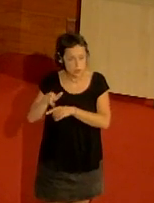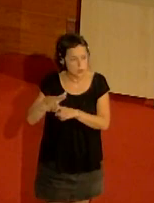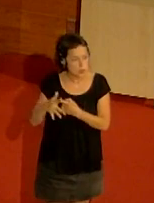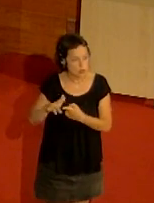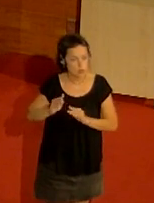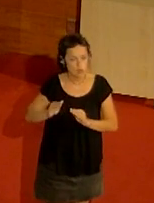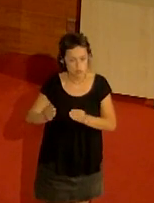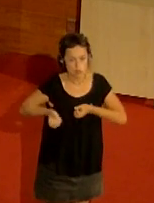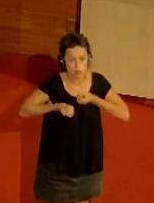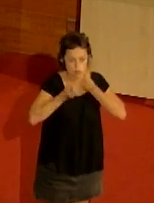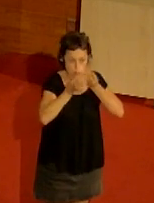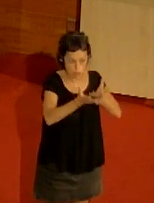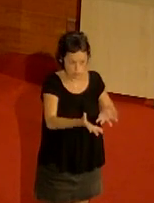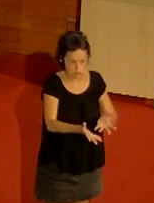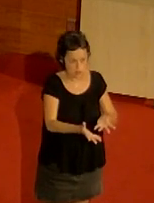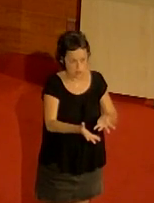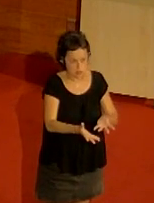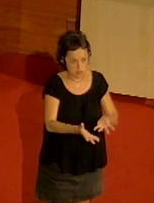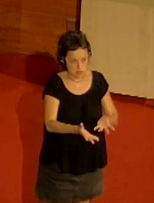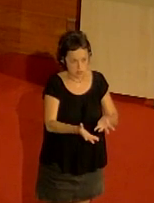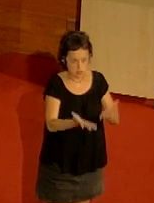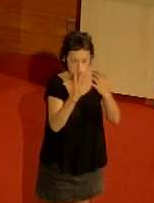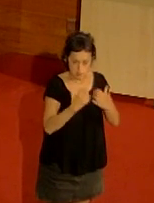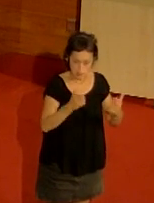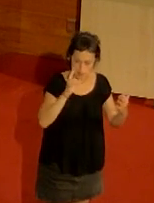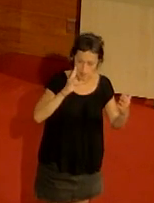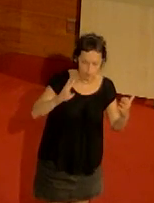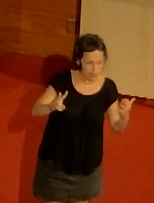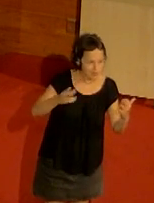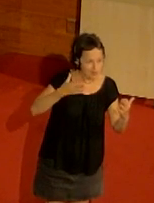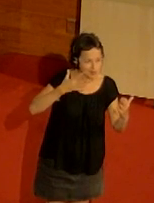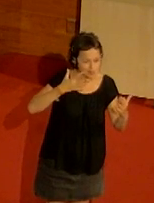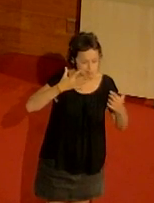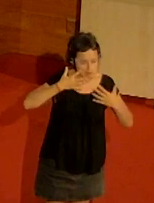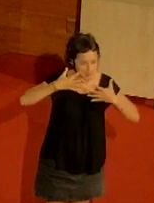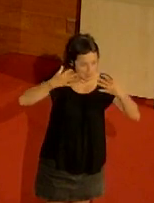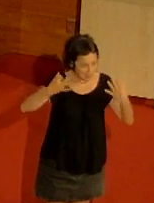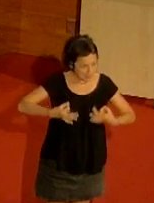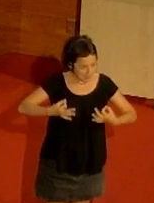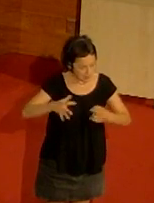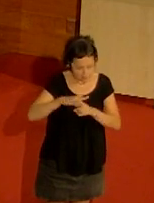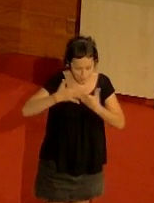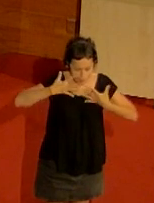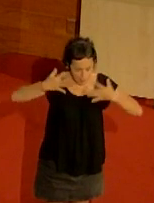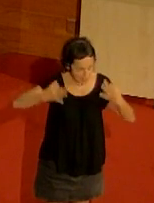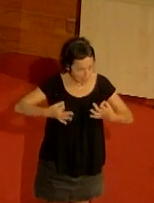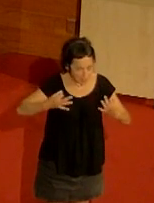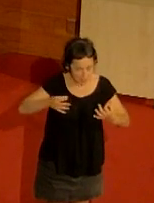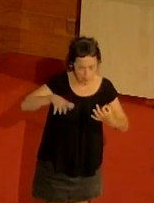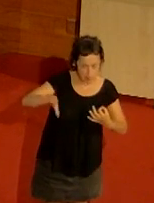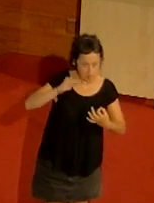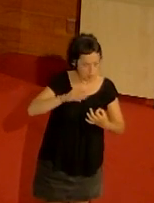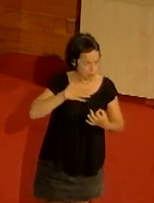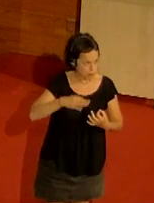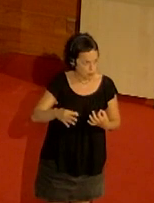a la gente le llegue un reflejo más fiel, ¿no? de lo que ocurre realmente en estos